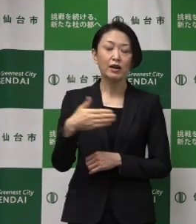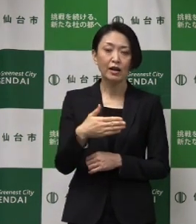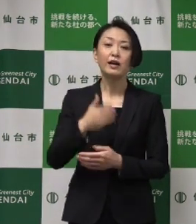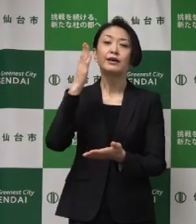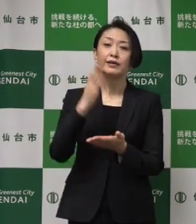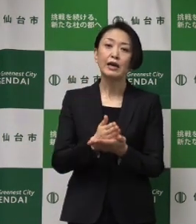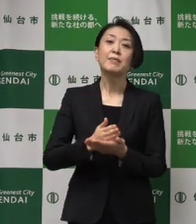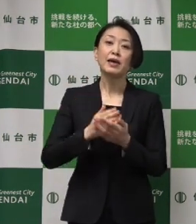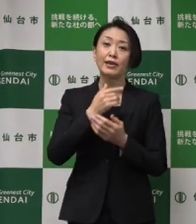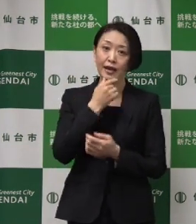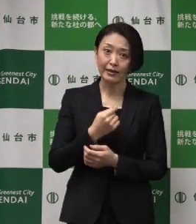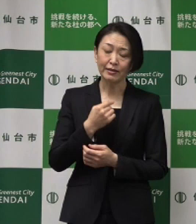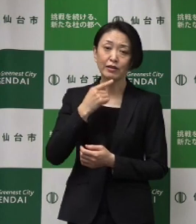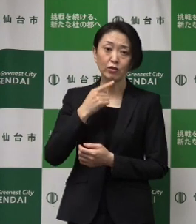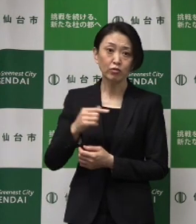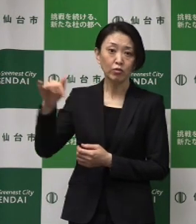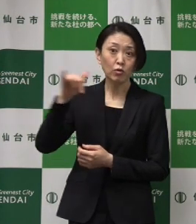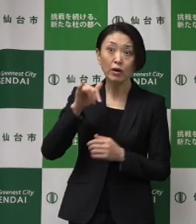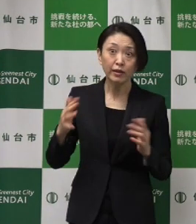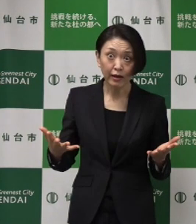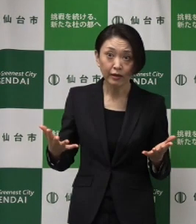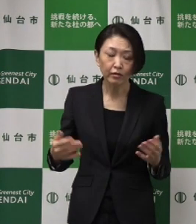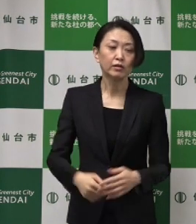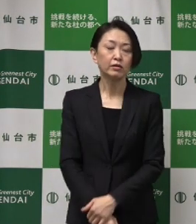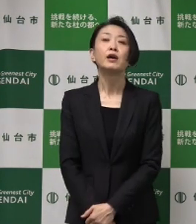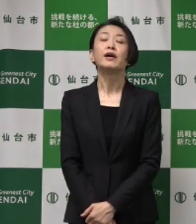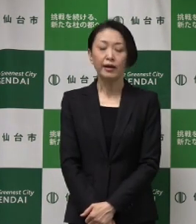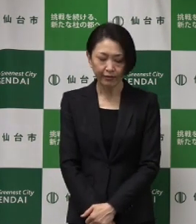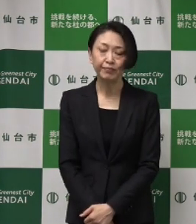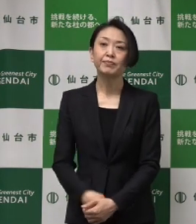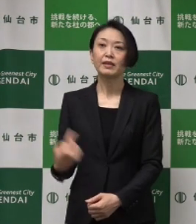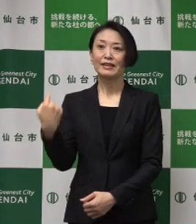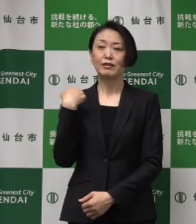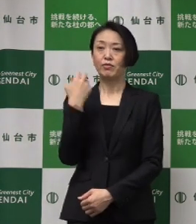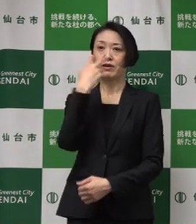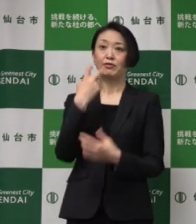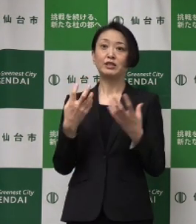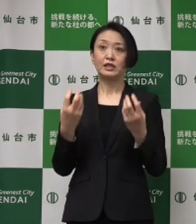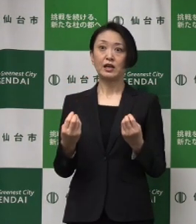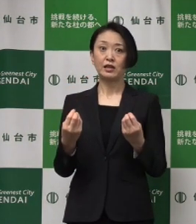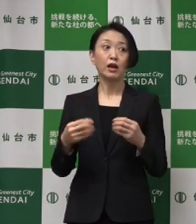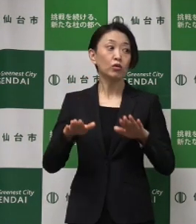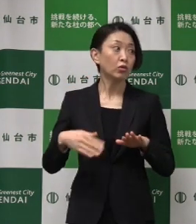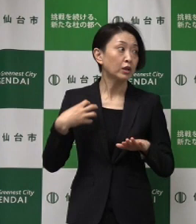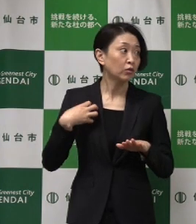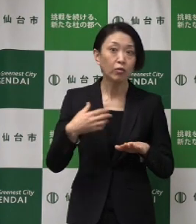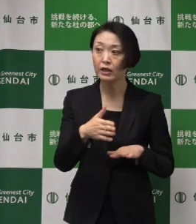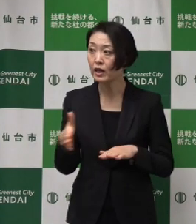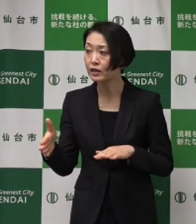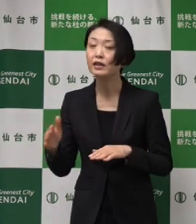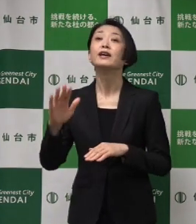ていないと。 昨日の確認の段階では今日はいませんよ、いません